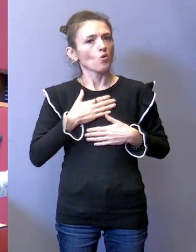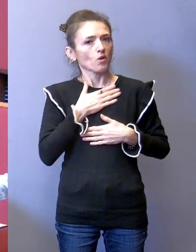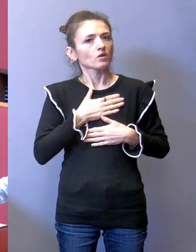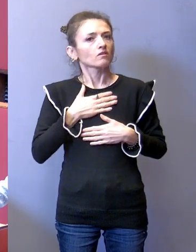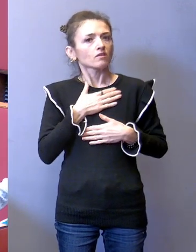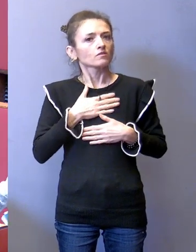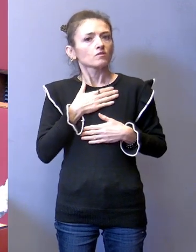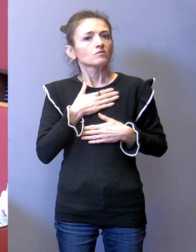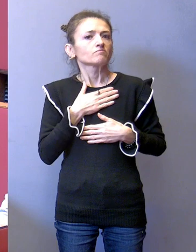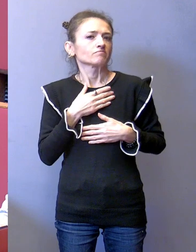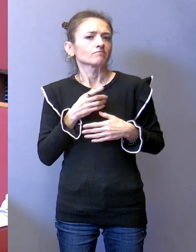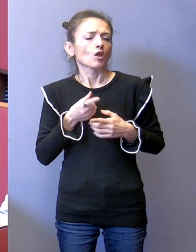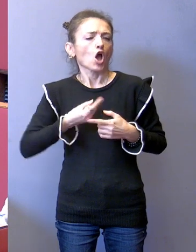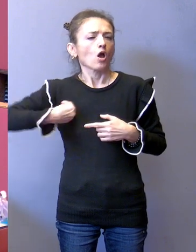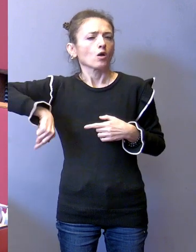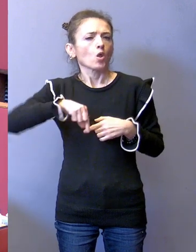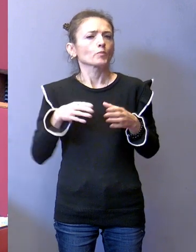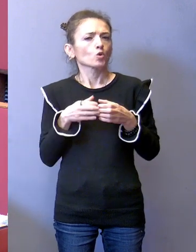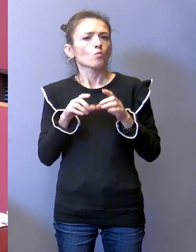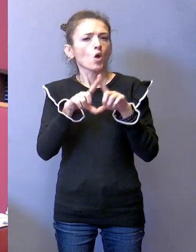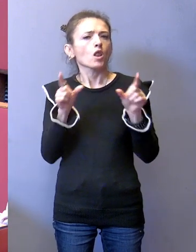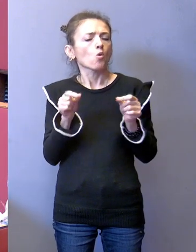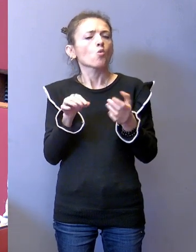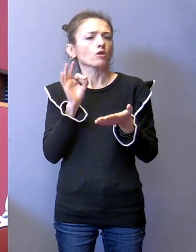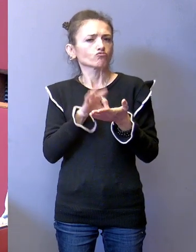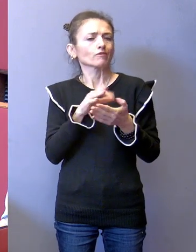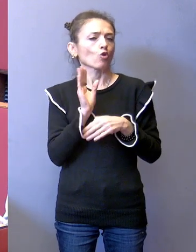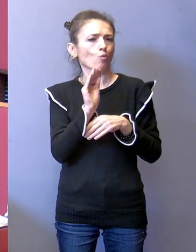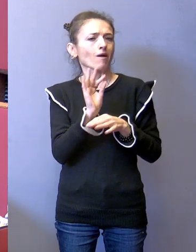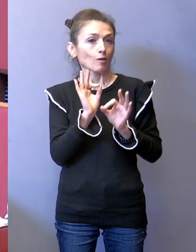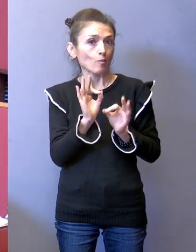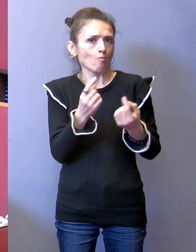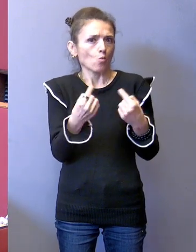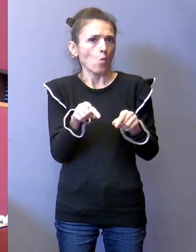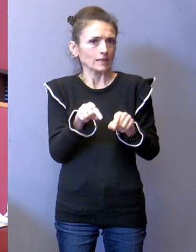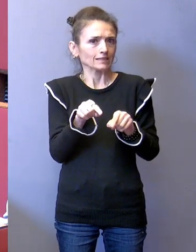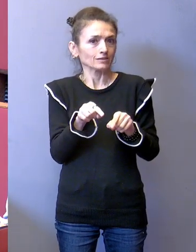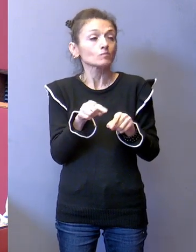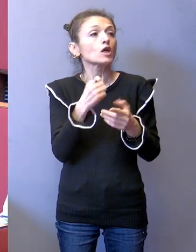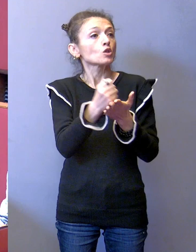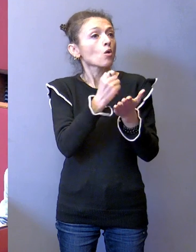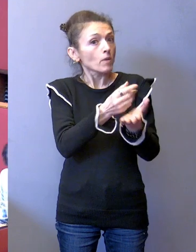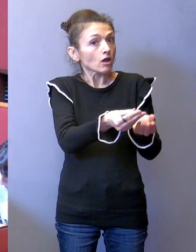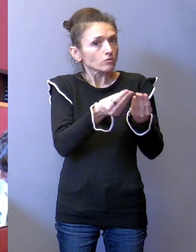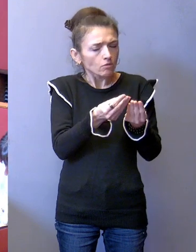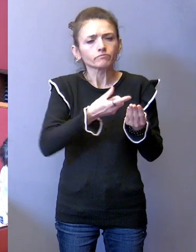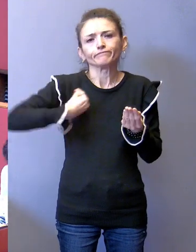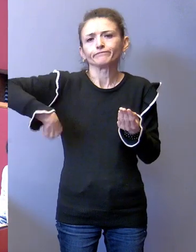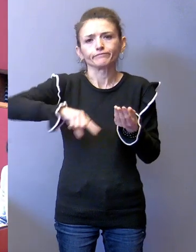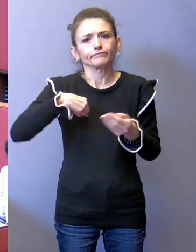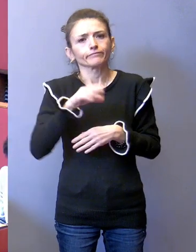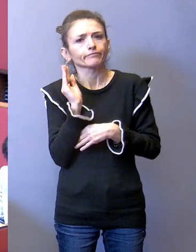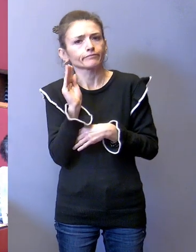sarà quello un po' che richiederemo come Liguria al centro sicuramente una volta che avremo il documento richiederemo una commissione dove